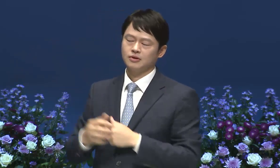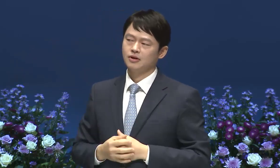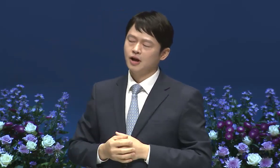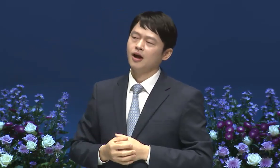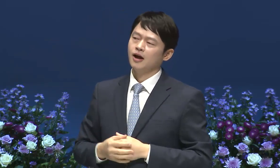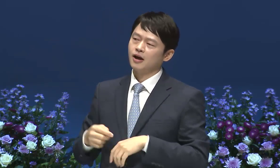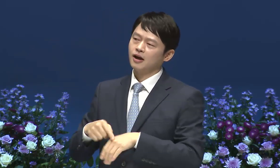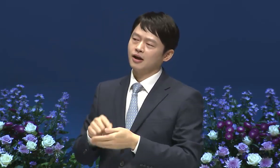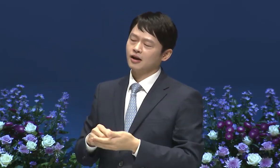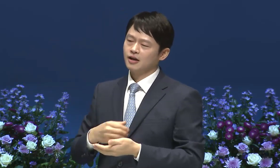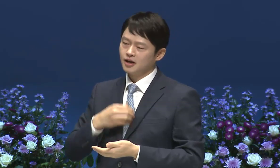요청을 하셨습니다.